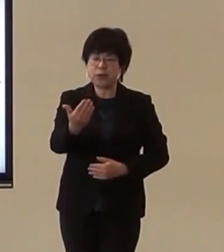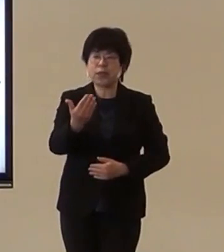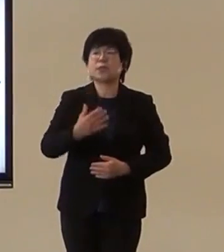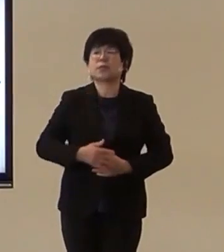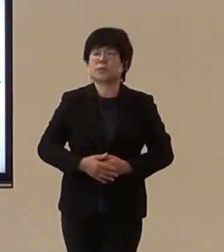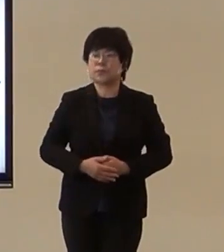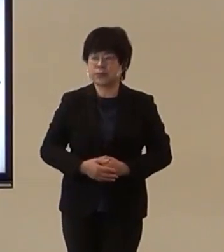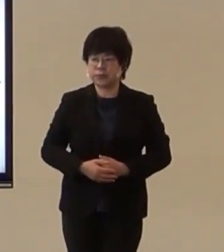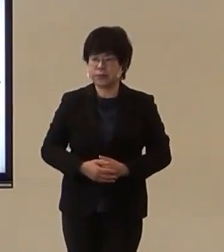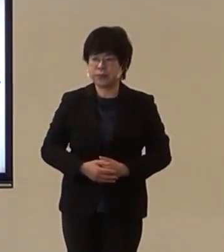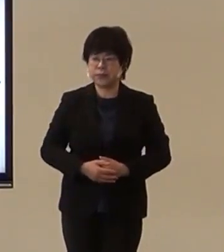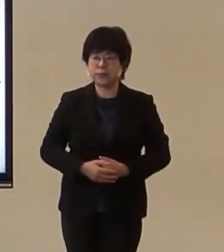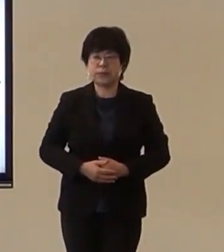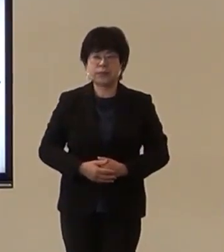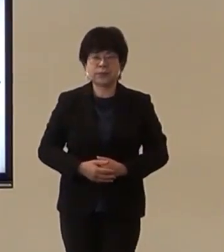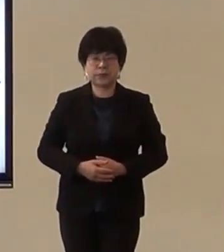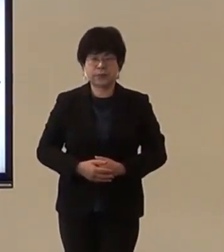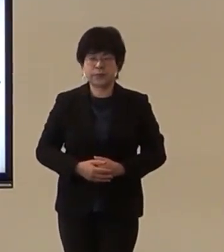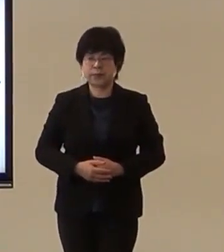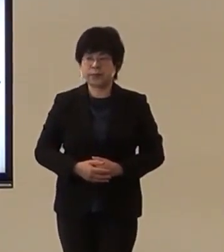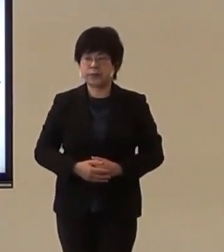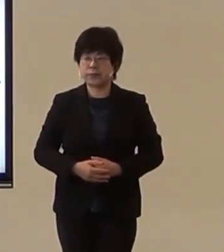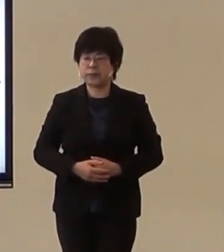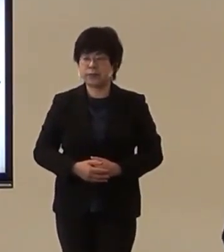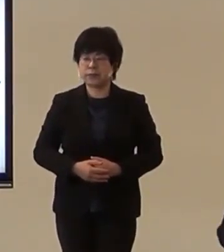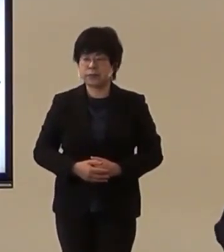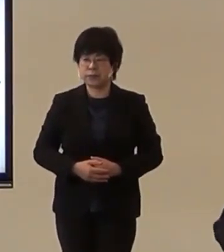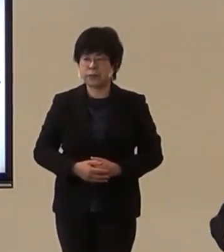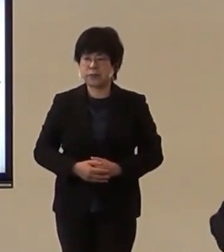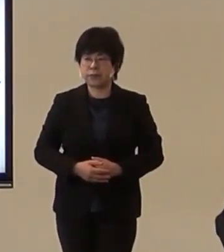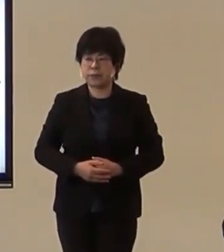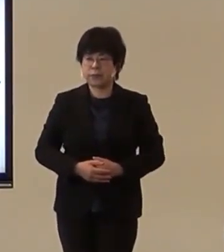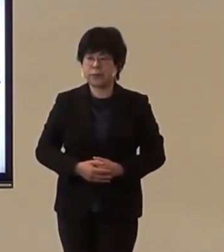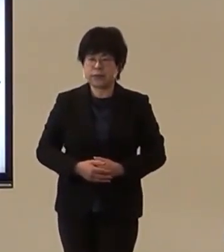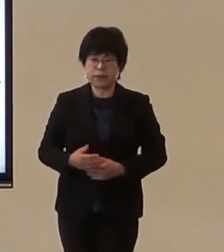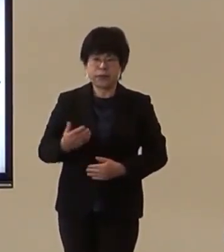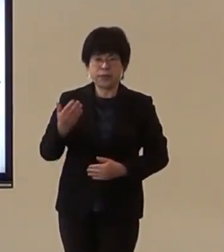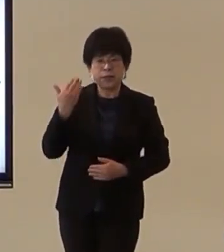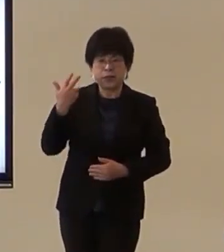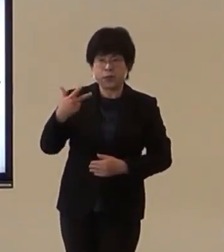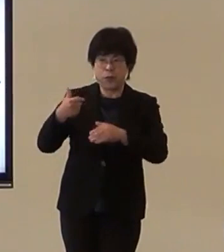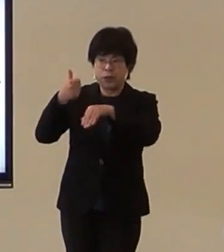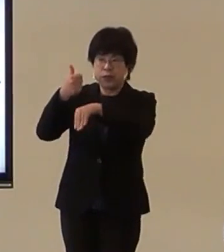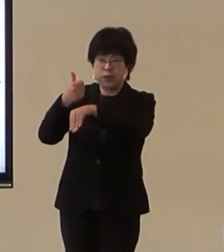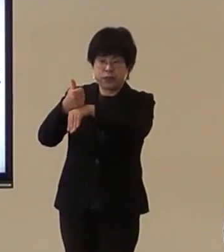ました。 すみません、朝日新聞の長野です。ご苦労様です。先ほど市長さんも